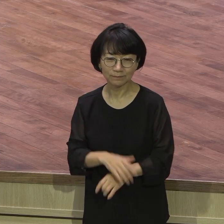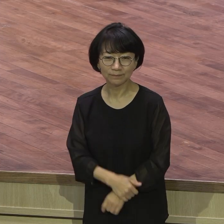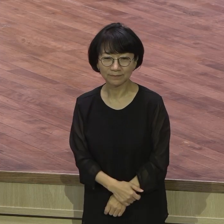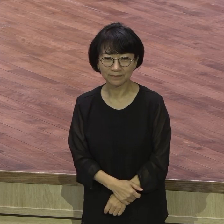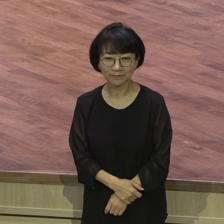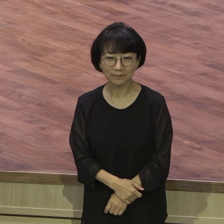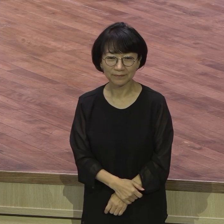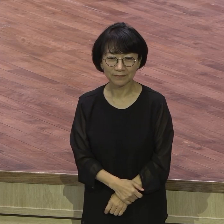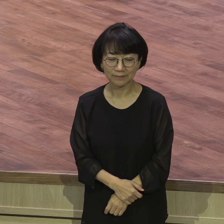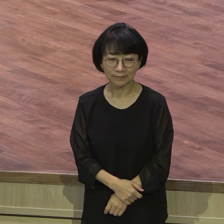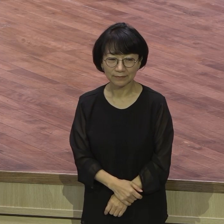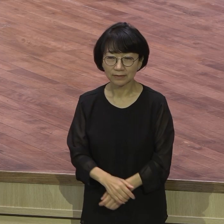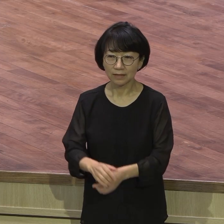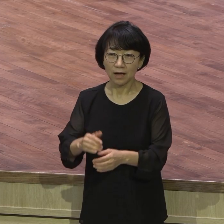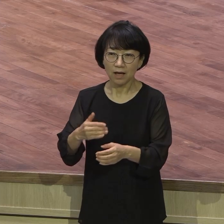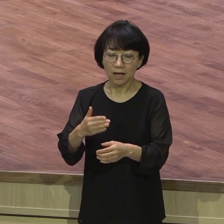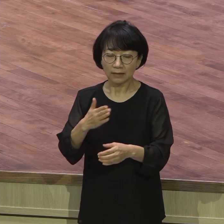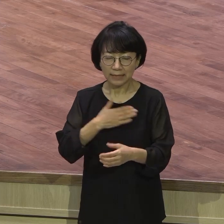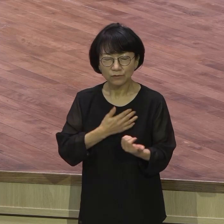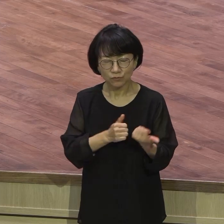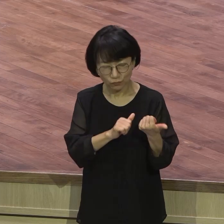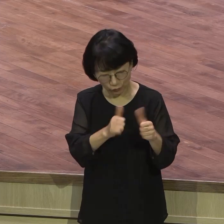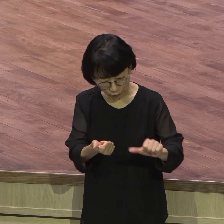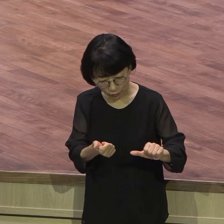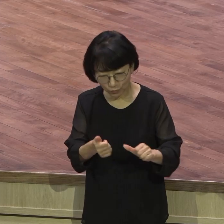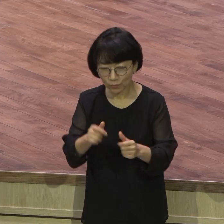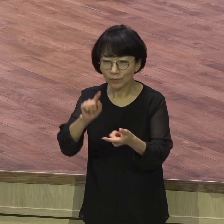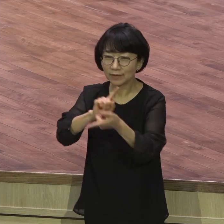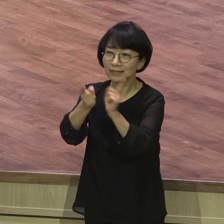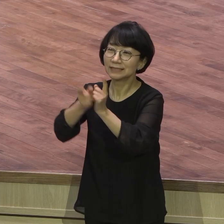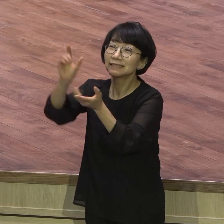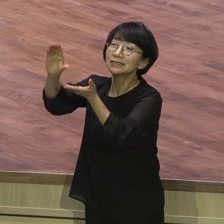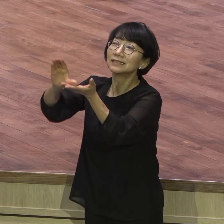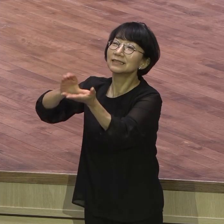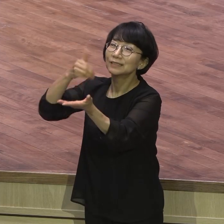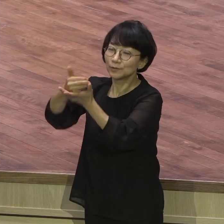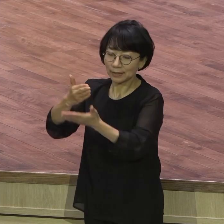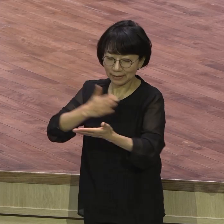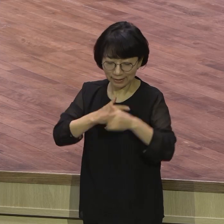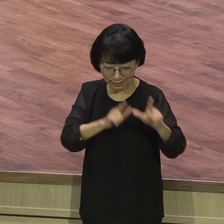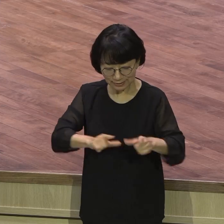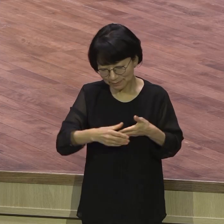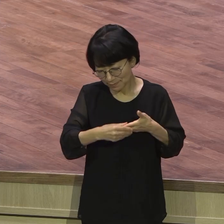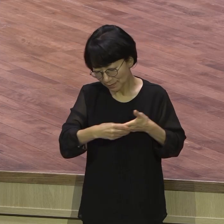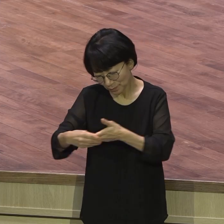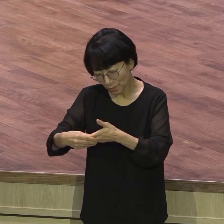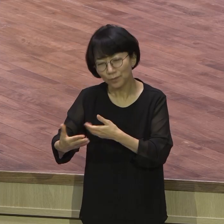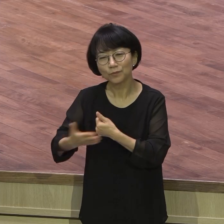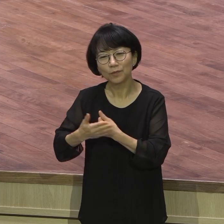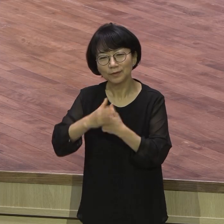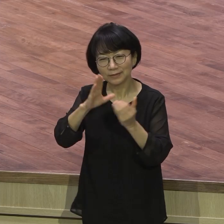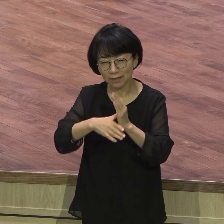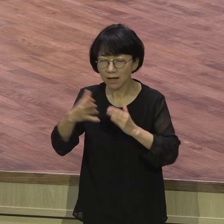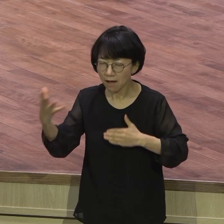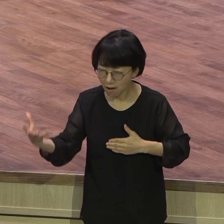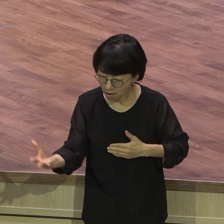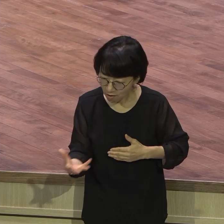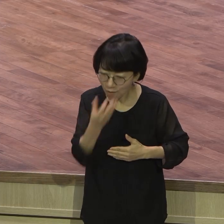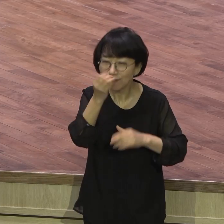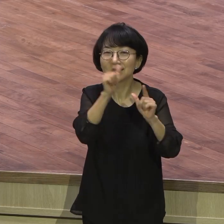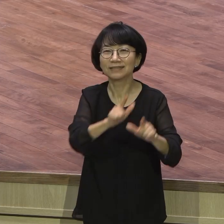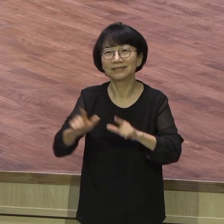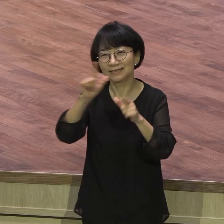그리스도께서 내 삶을 주장하게 되고 그것이 최고로 거룩한 삶이다 영계